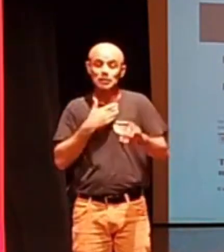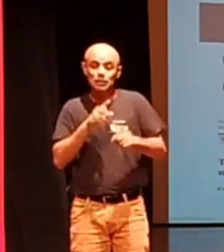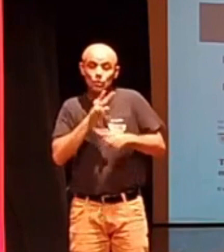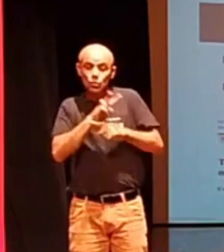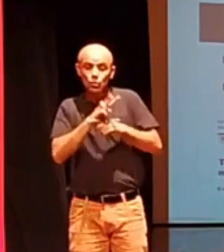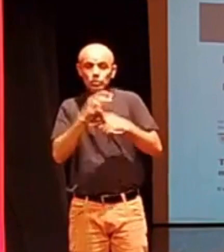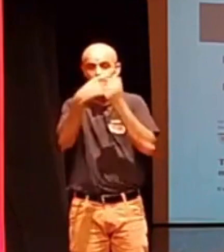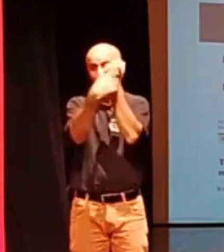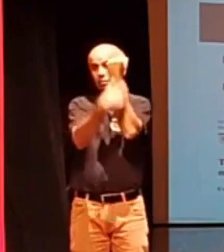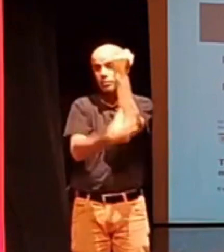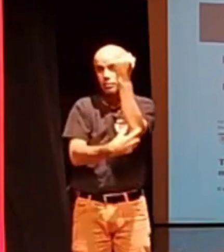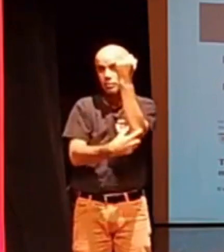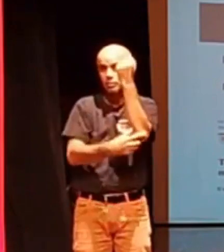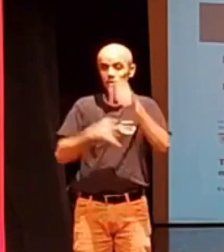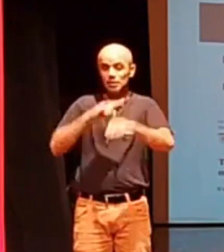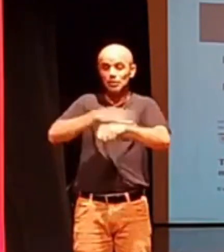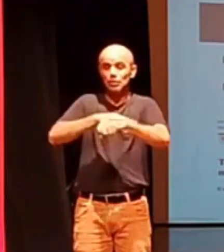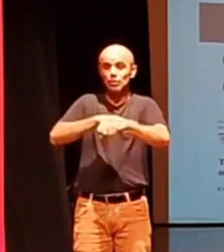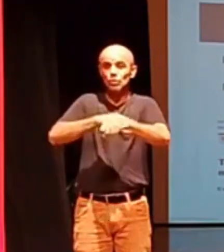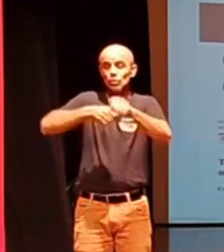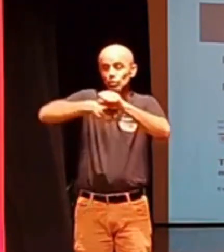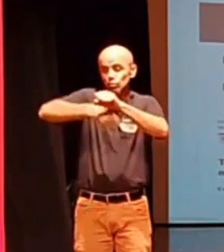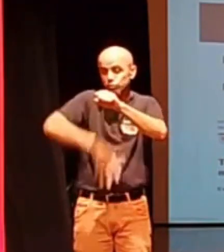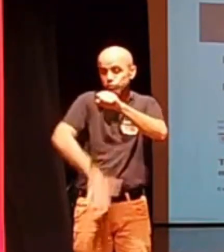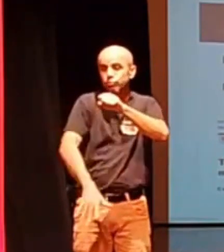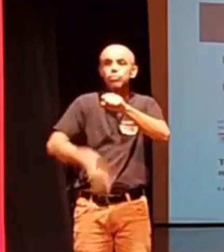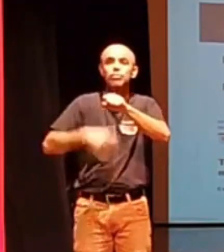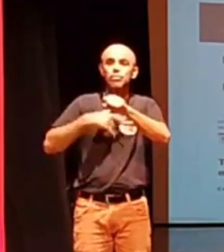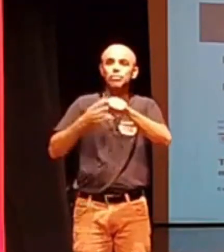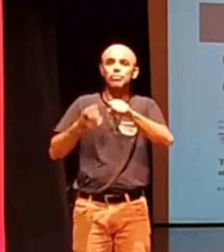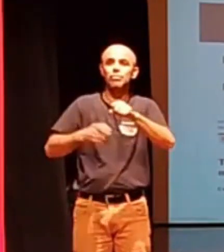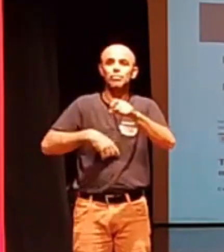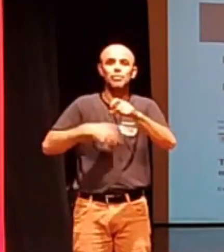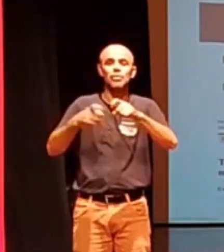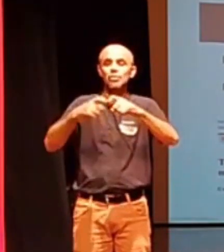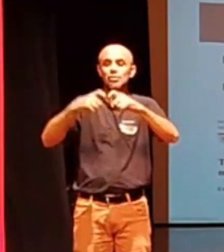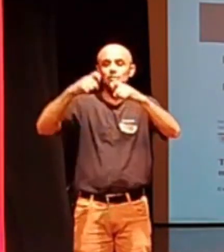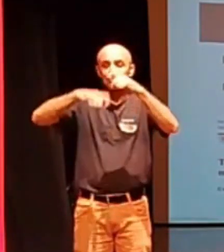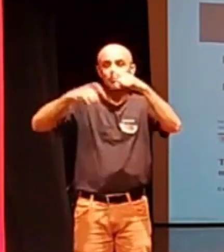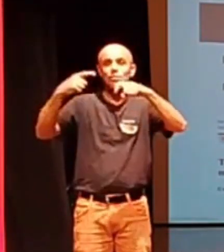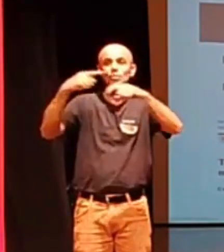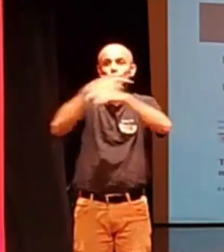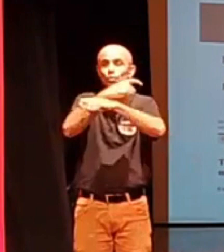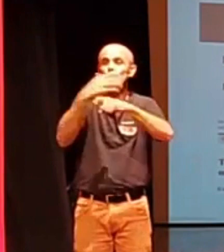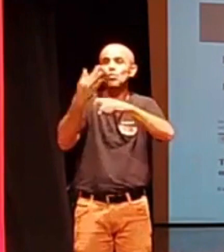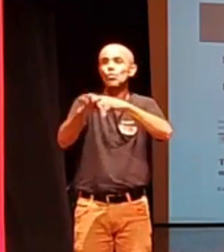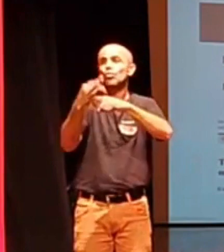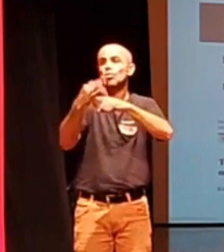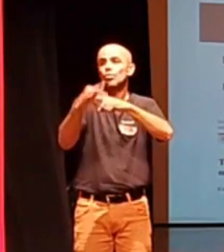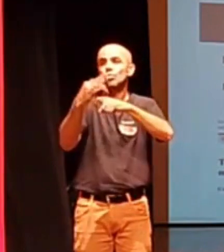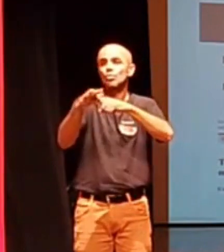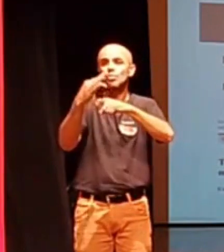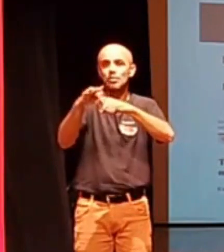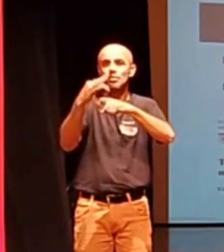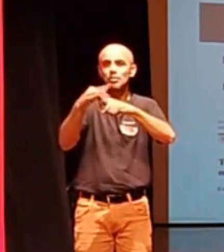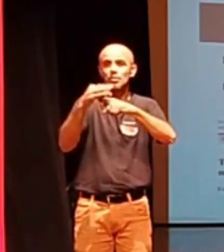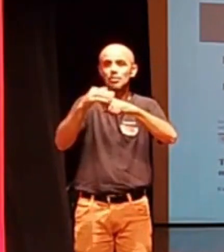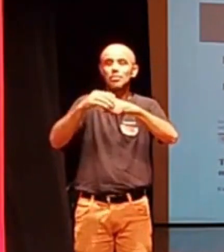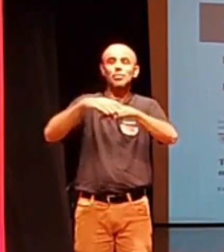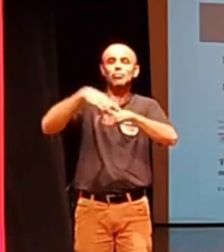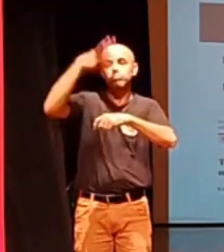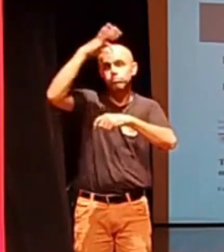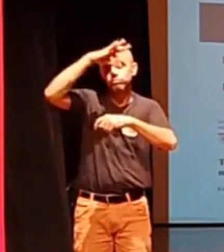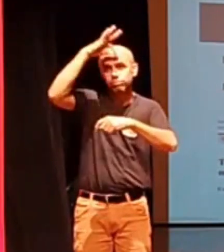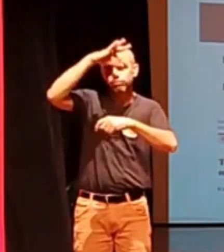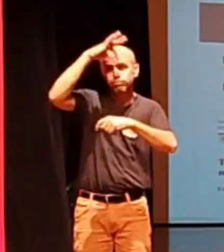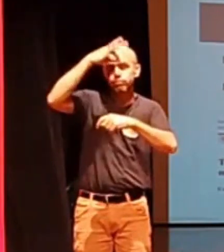incontinência urinária, incontinência fecal, disfunção sexual, dor na relação sexual, flatos vaginais